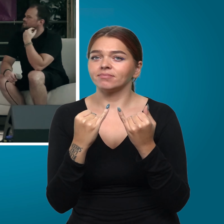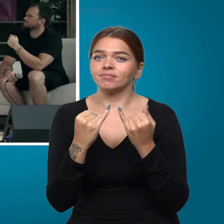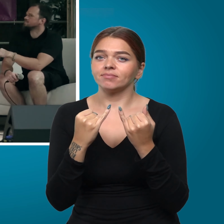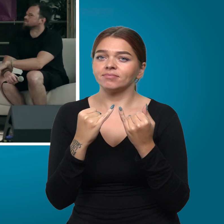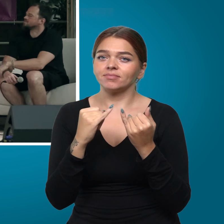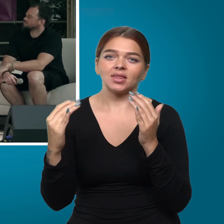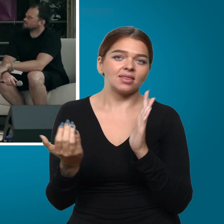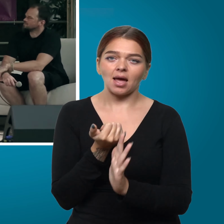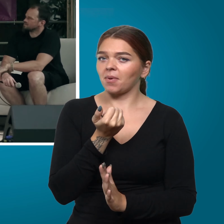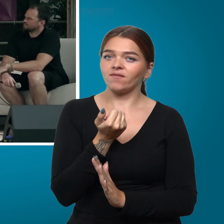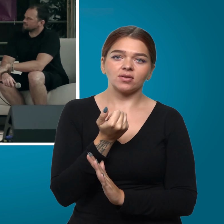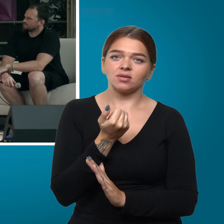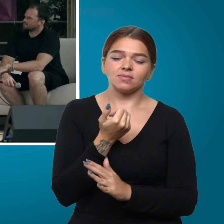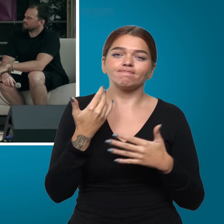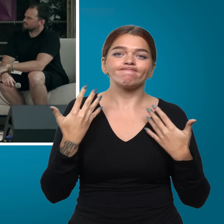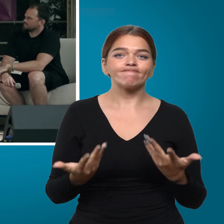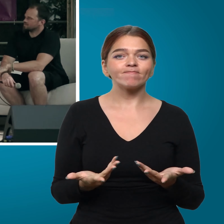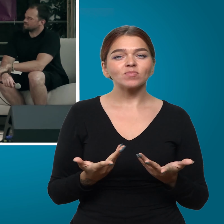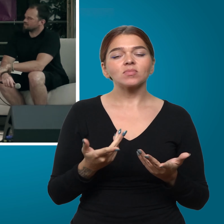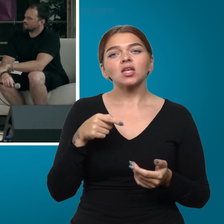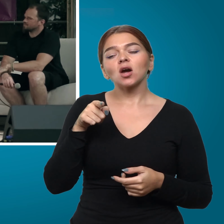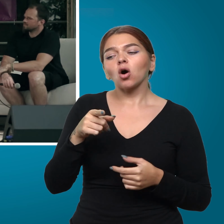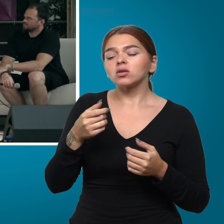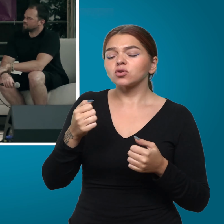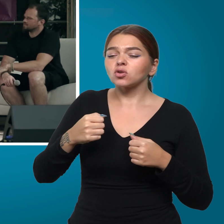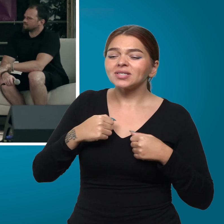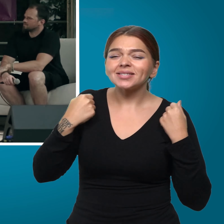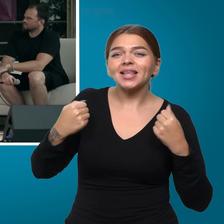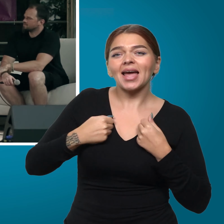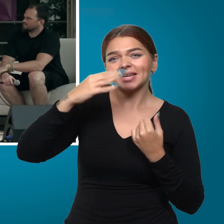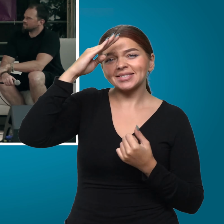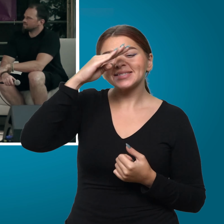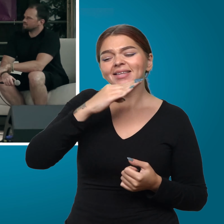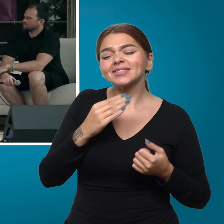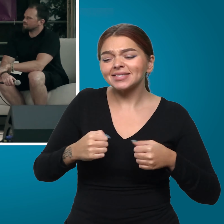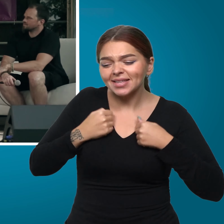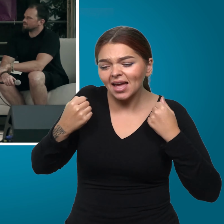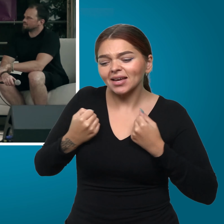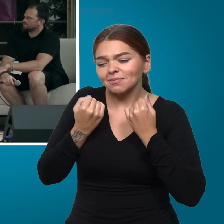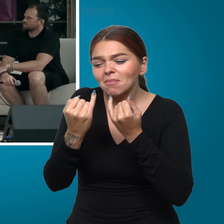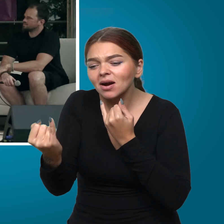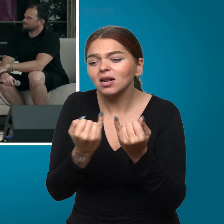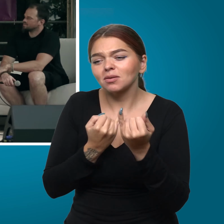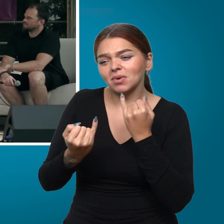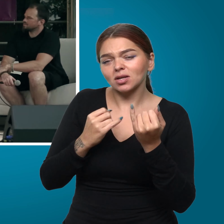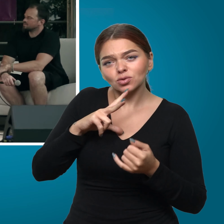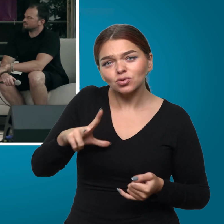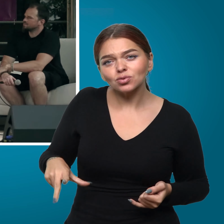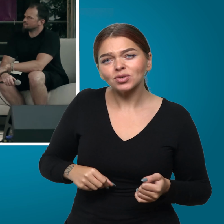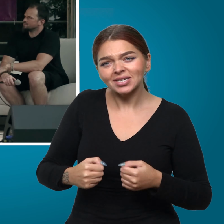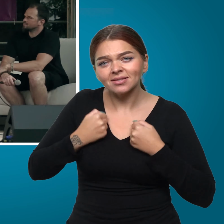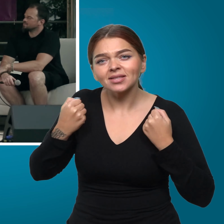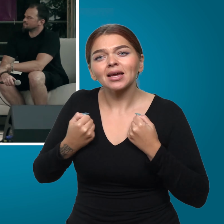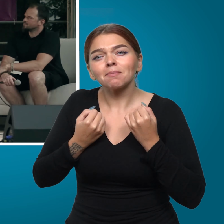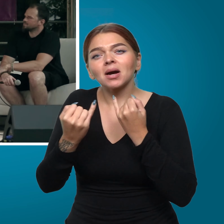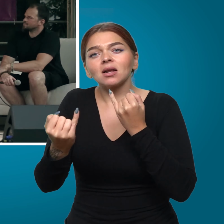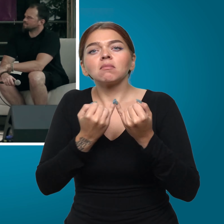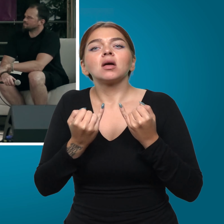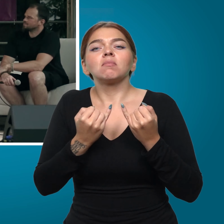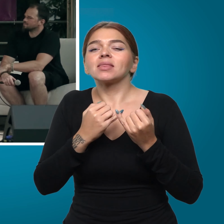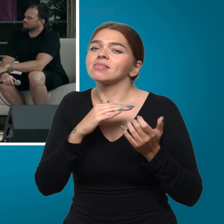iš tikrųjų geriausiom intencijom norėjo išklausti tos dukros, kas vyksta ir taip ir, žodžiu, man